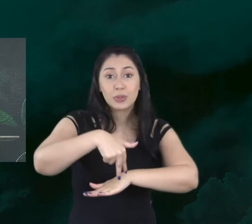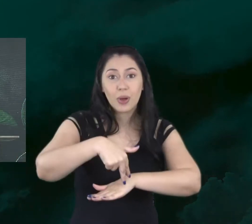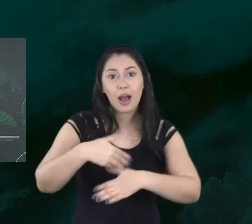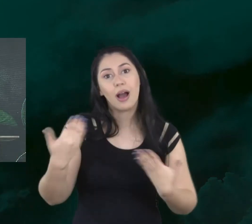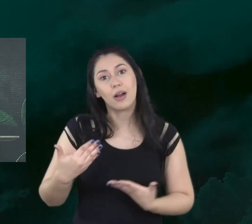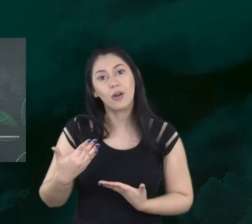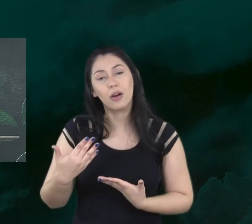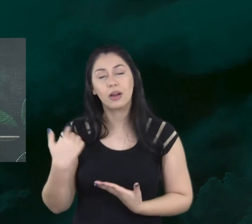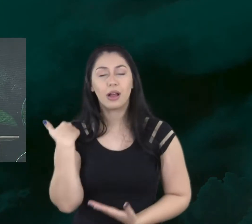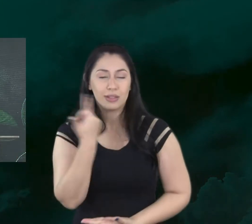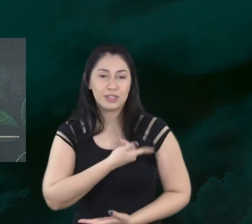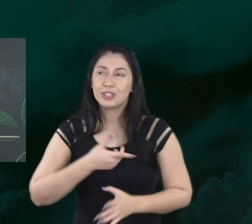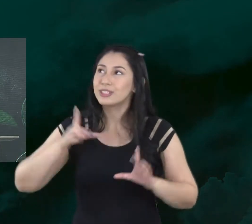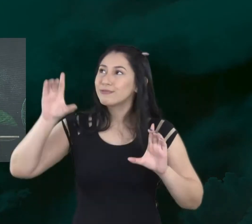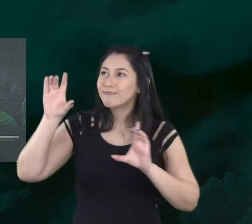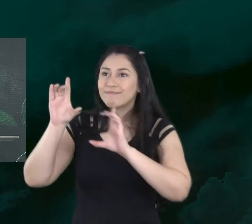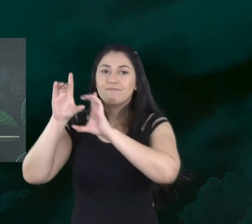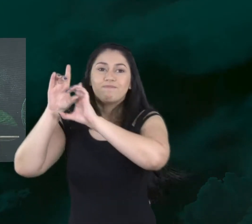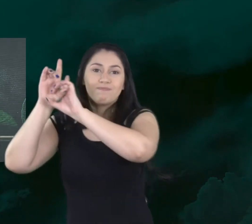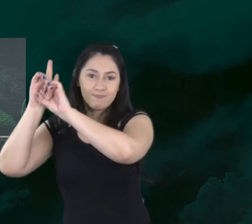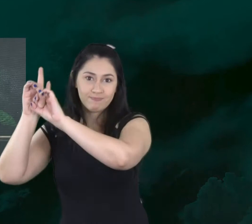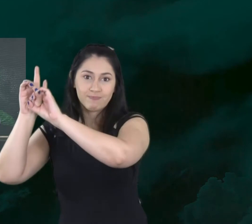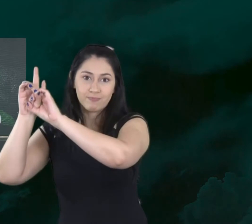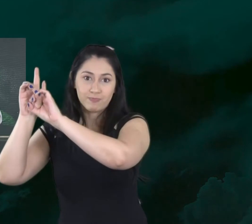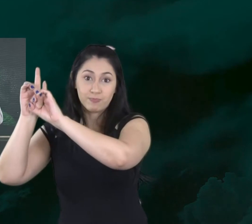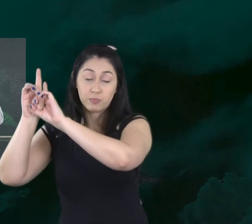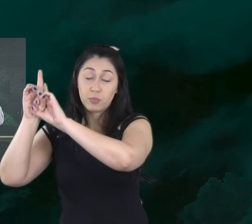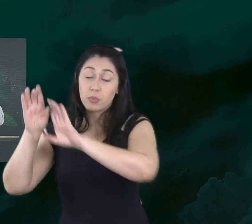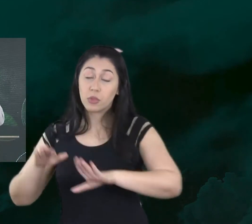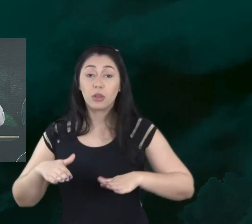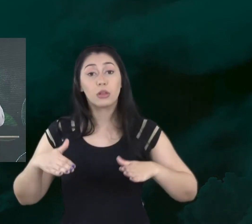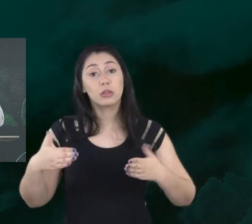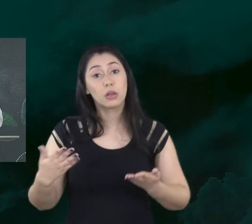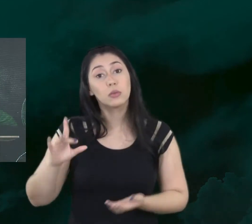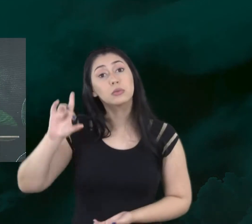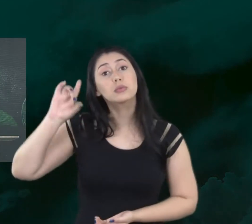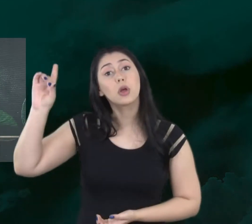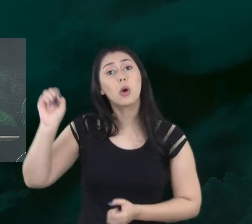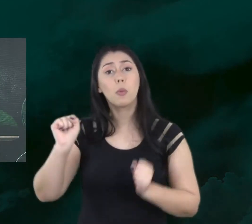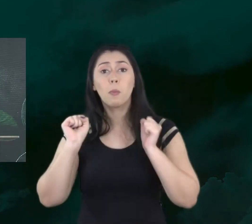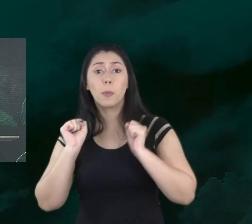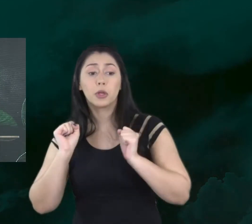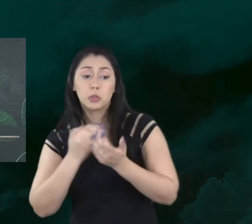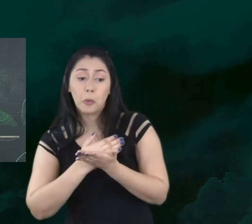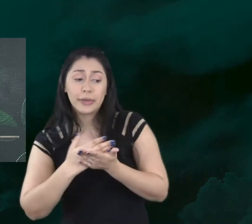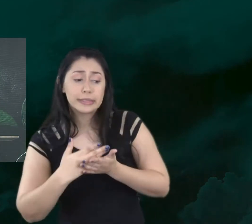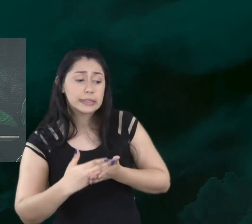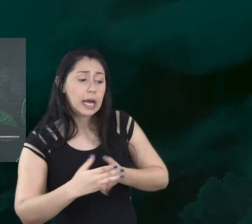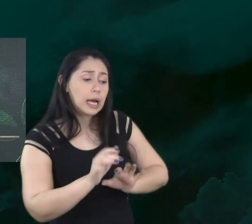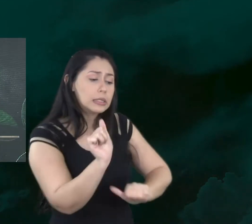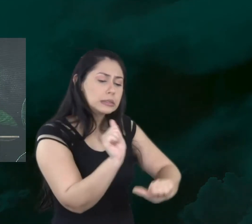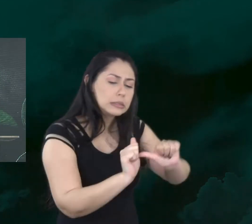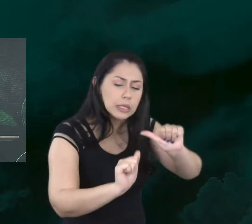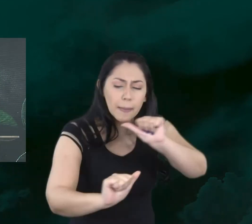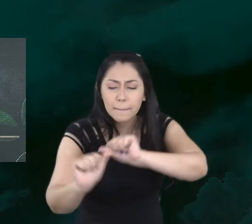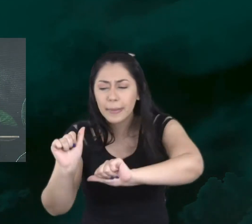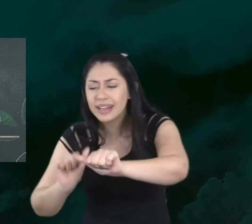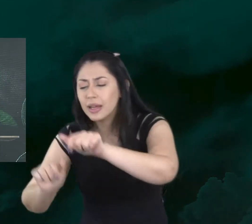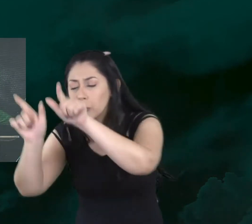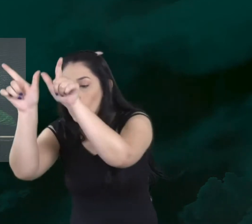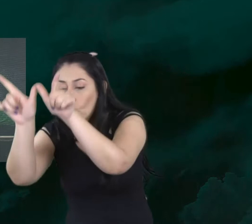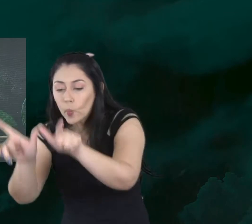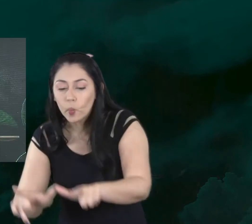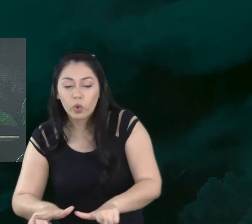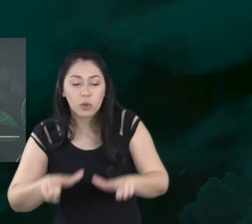Pai, e a partir daí, Deus começa a fazer um processo de santificação, de trabalhar em nós, e